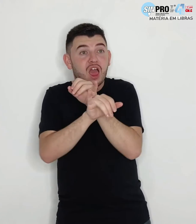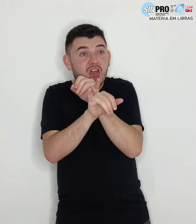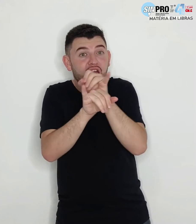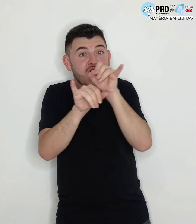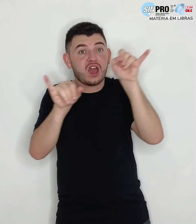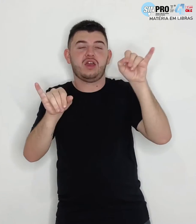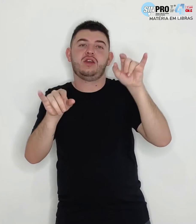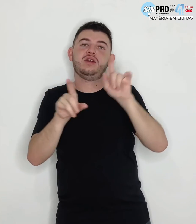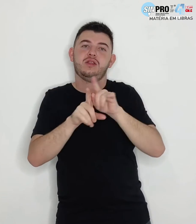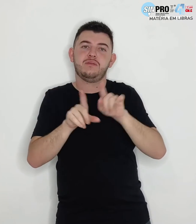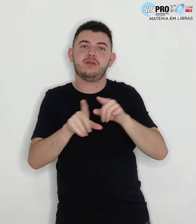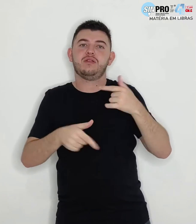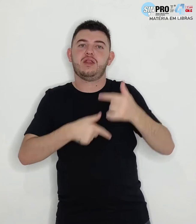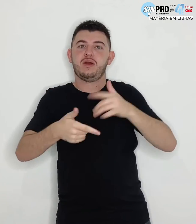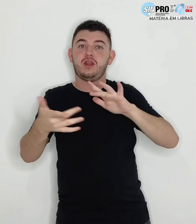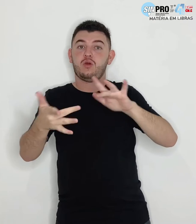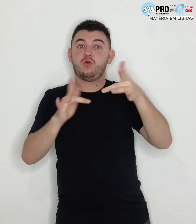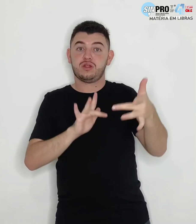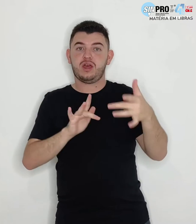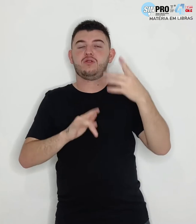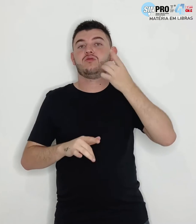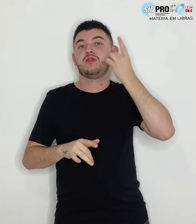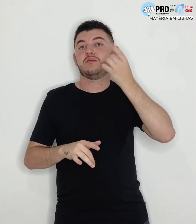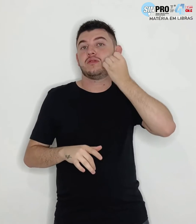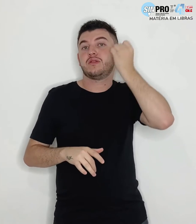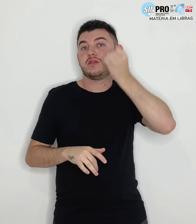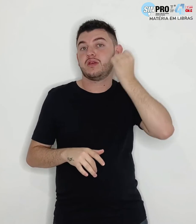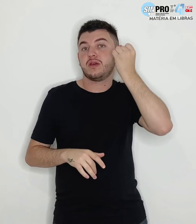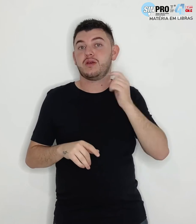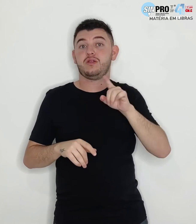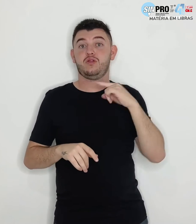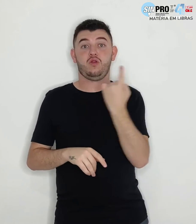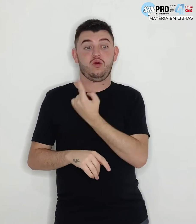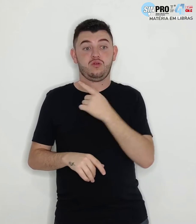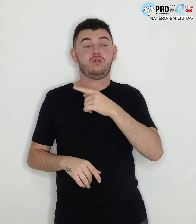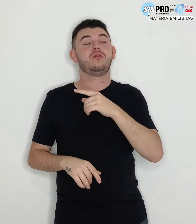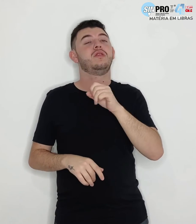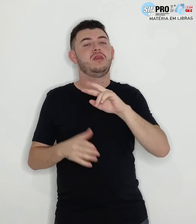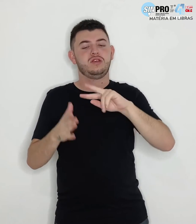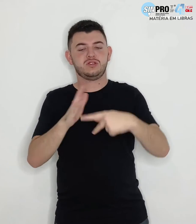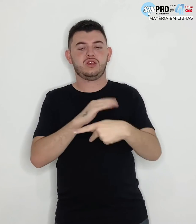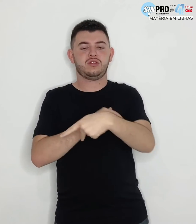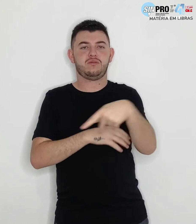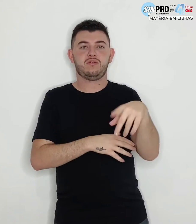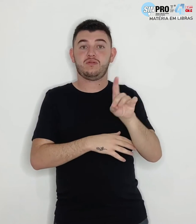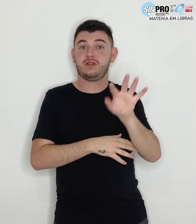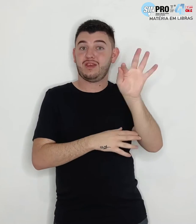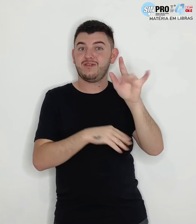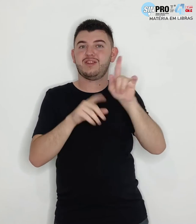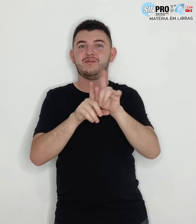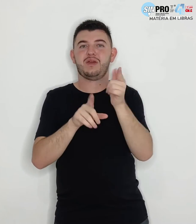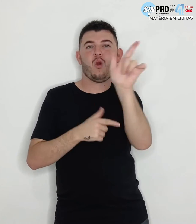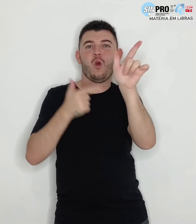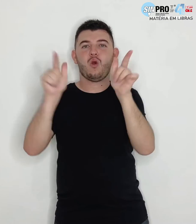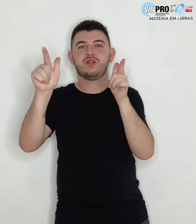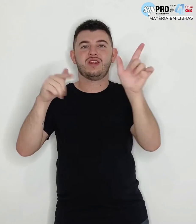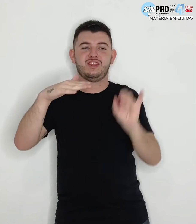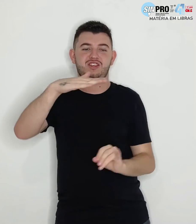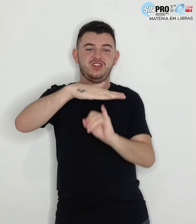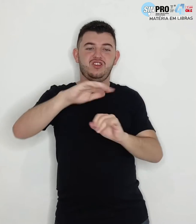rua e muita articulação com parlamentares, nós do Simpro, junto com representações de outras categorias do